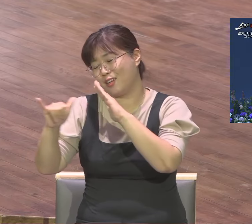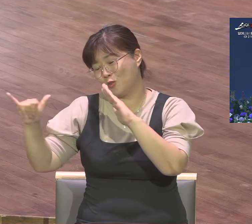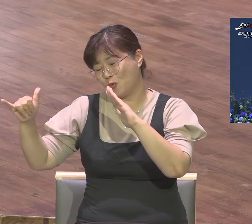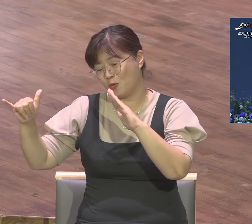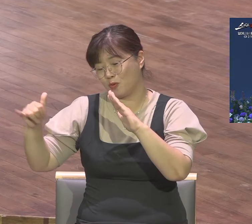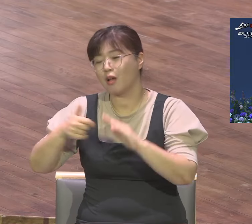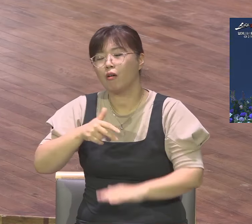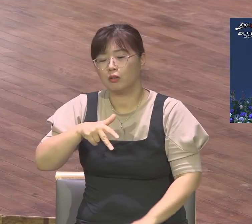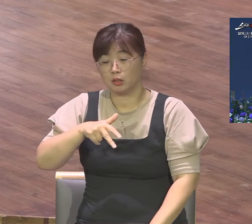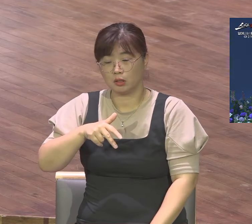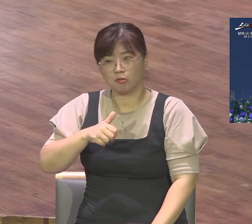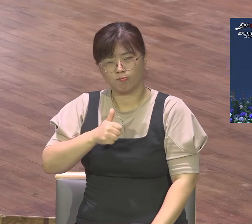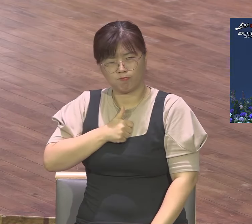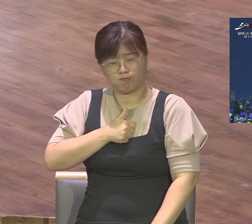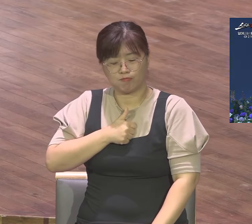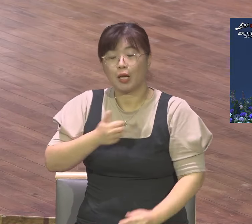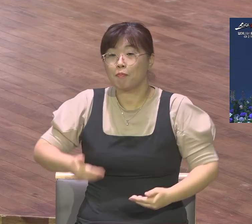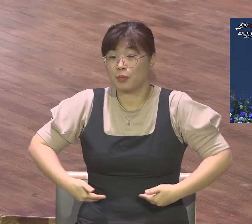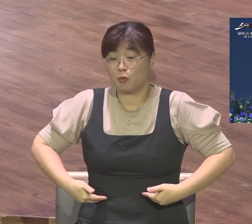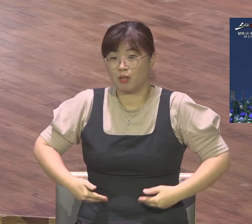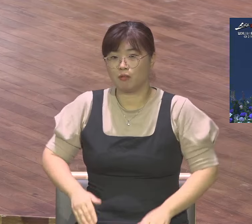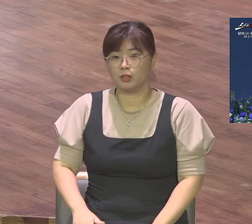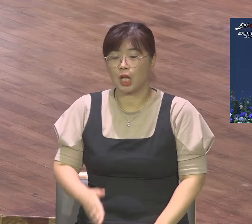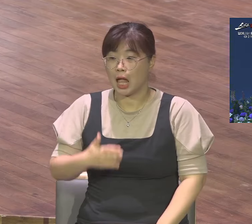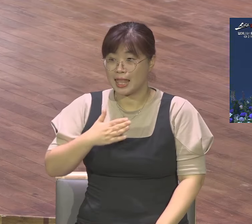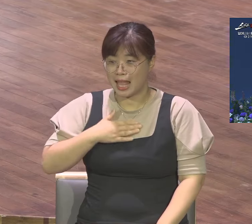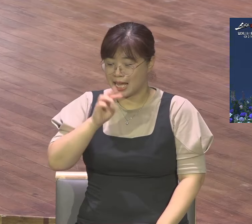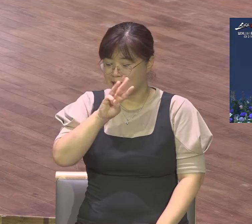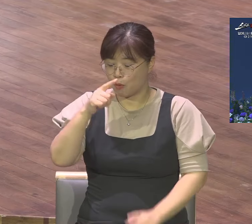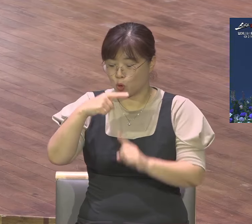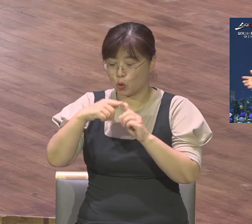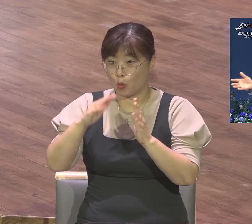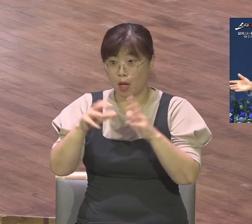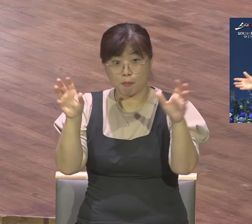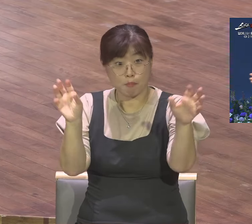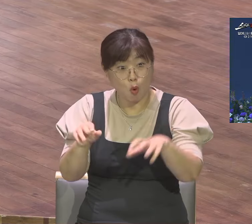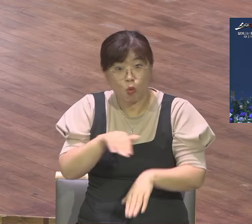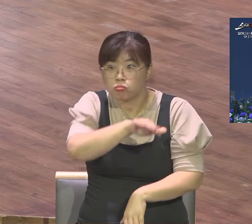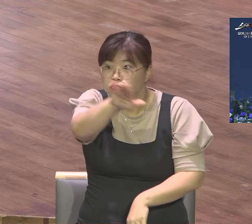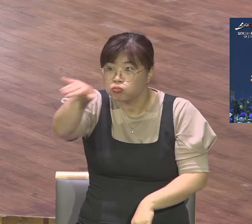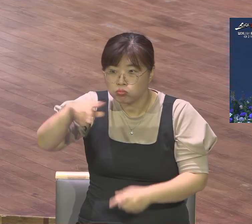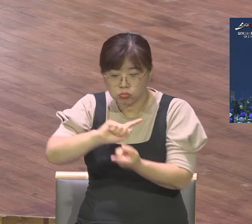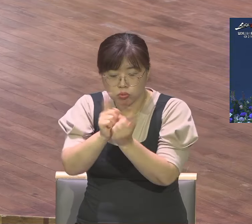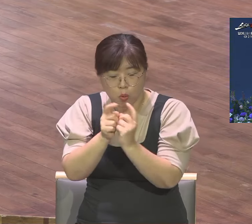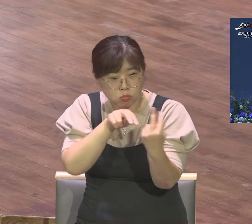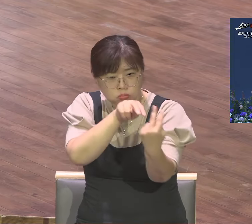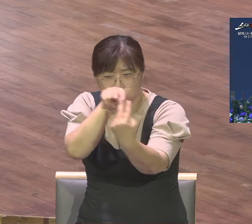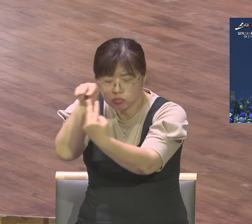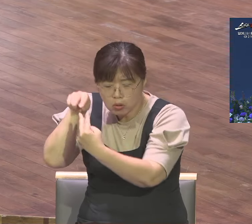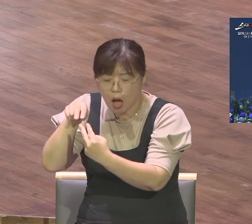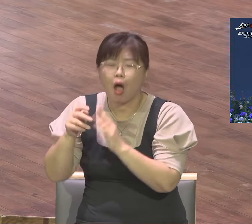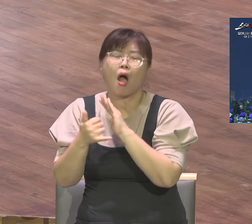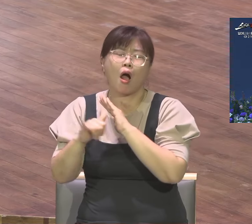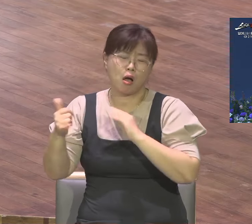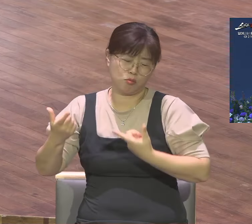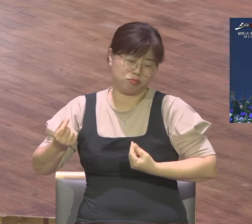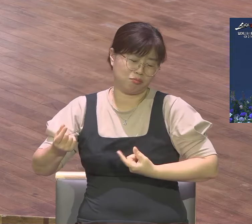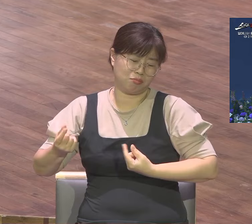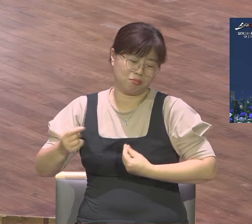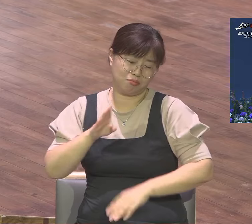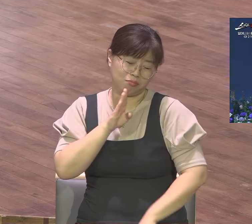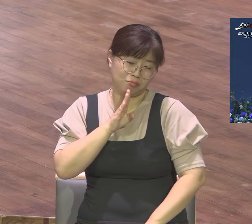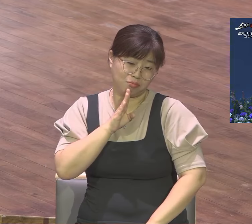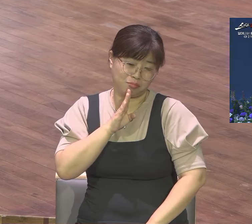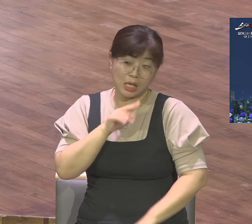우리가 들어와서 영적 가족이 됐어요. 여러분 오늘 태아부 특송하는 부부들이 저 각자